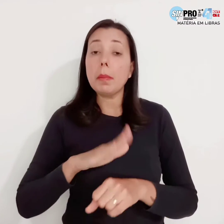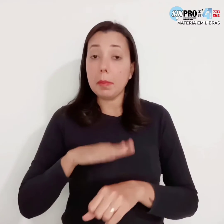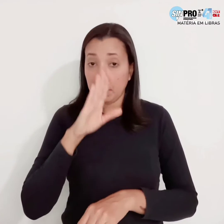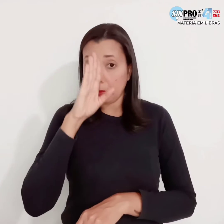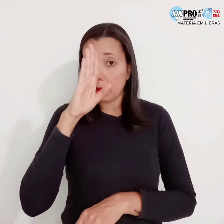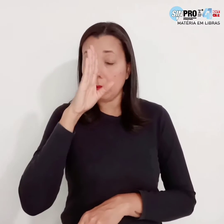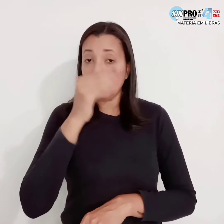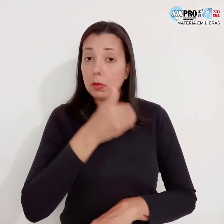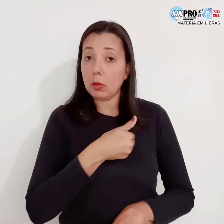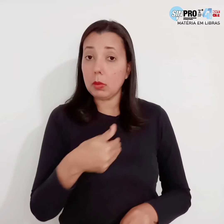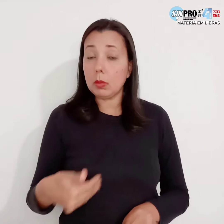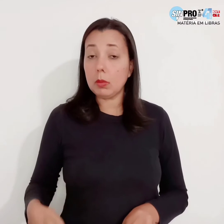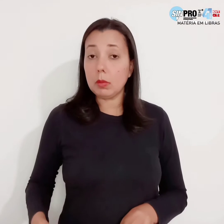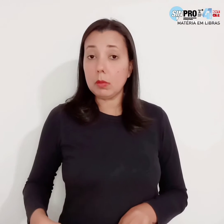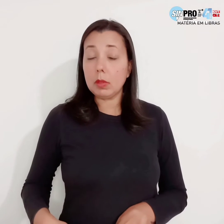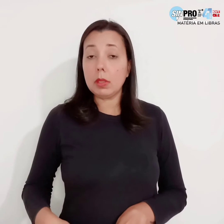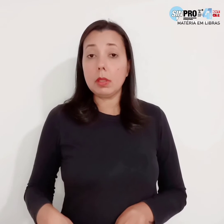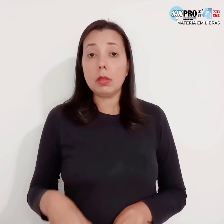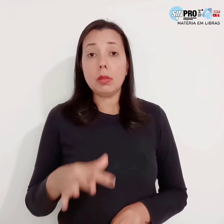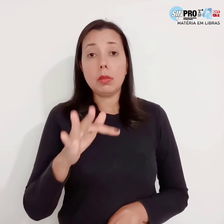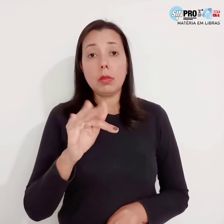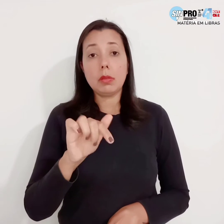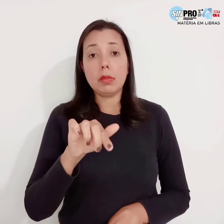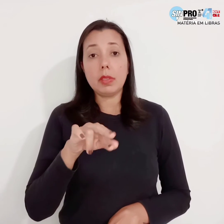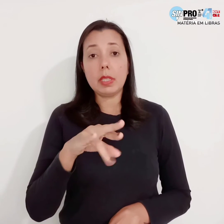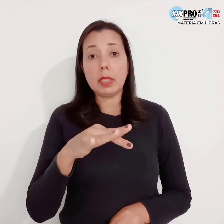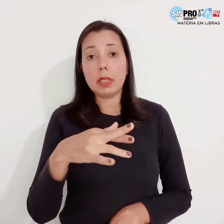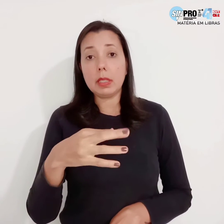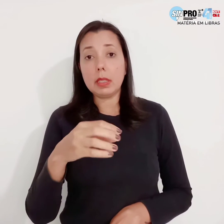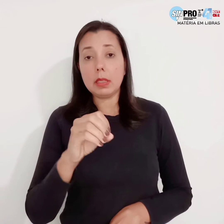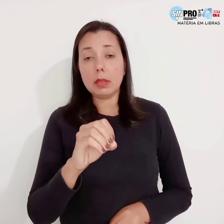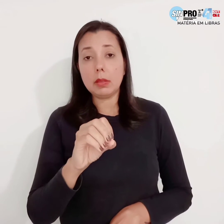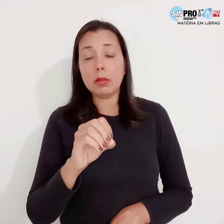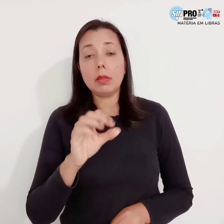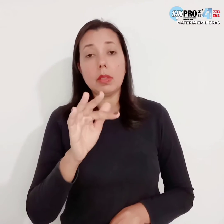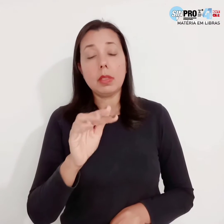no governo Fernando Henrique Cardoso, PSDB.